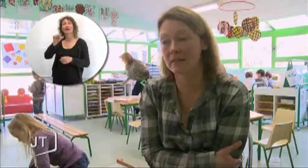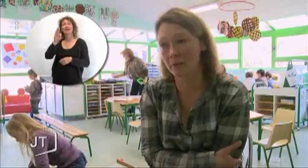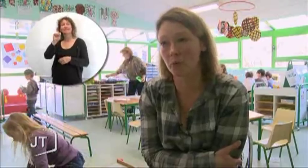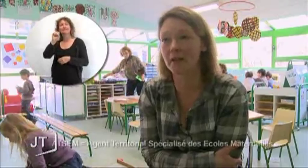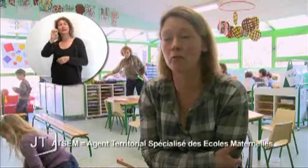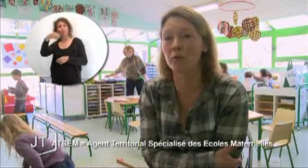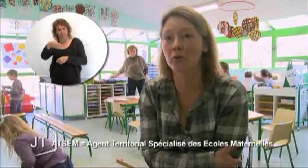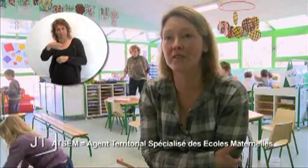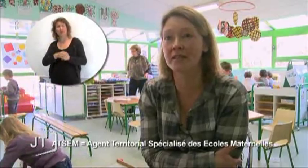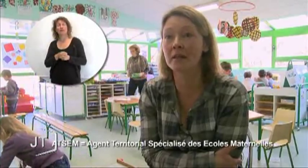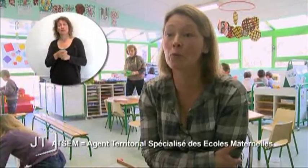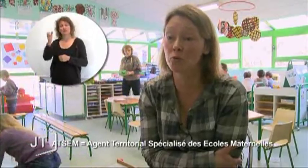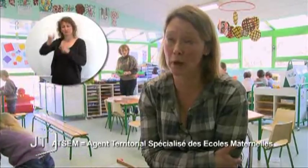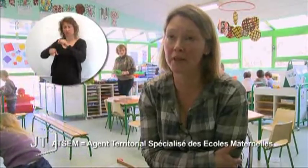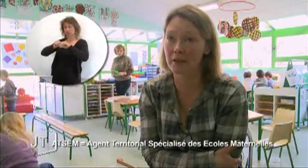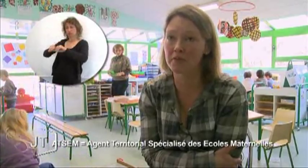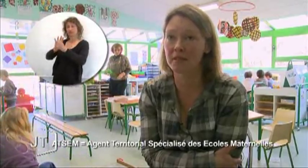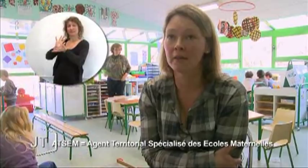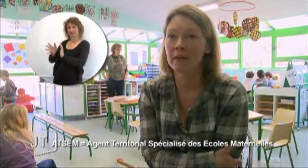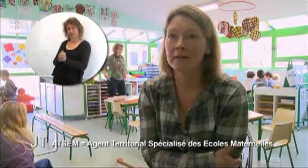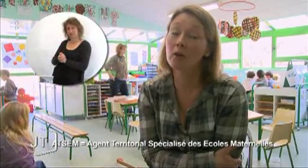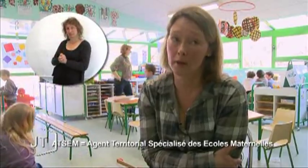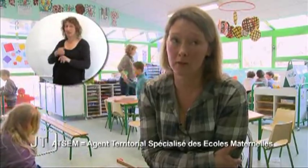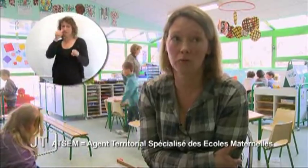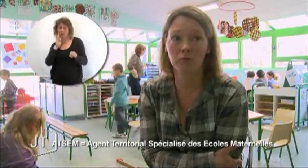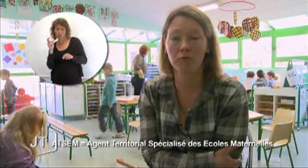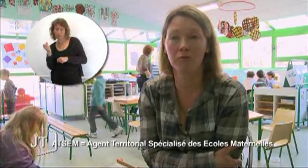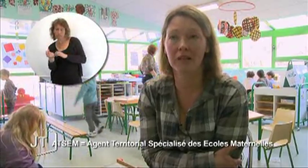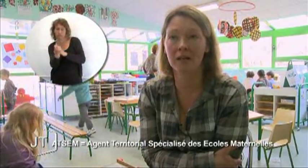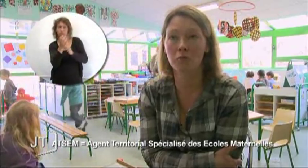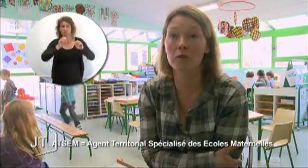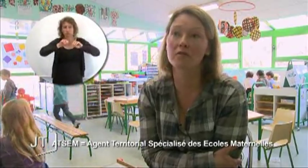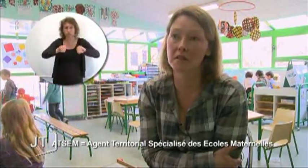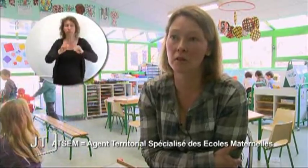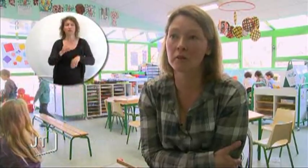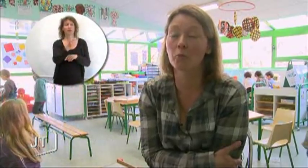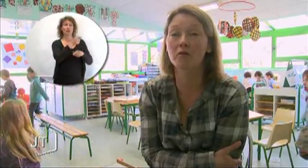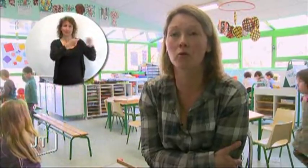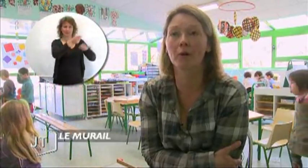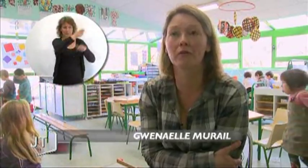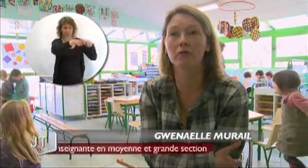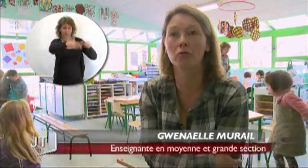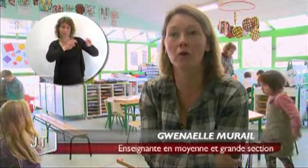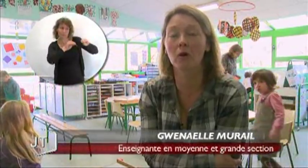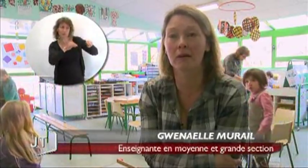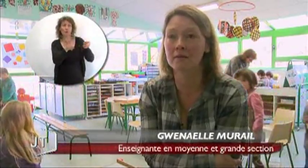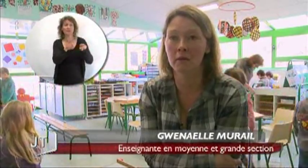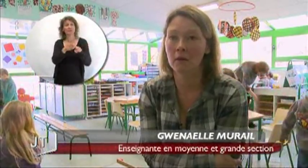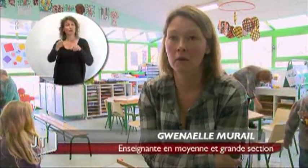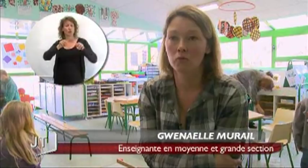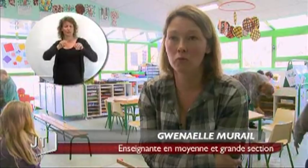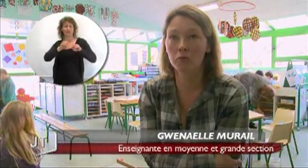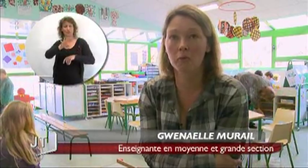Les ATSEM ont pris des cours de langue des signes, il y a beaucoup de parents d'élèves aussi, des commerçants du village, les enseignants, y compris ceux qui n'ont pas d'enfants sourds dans leur